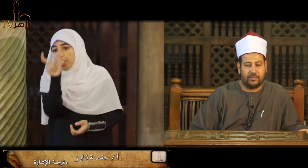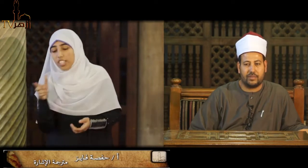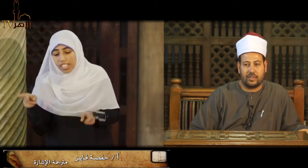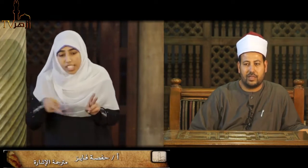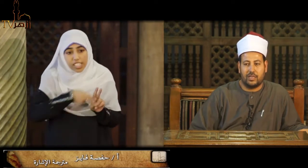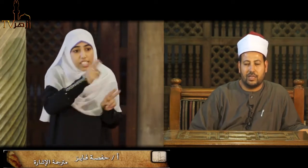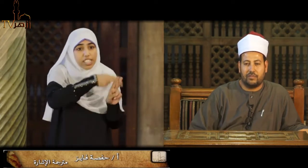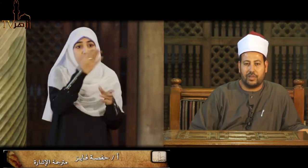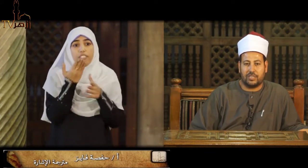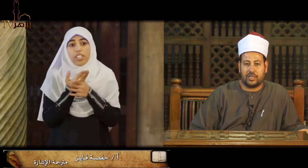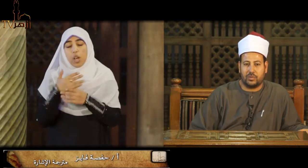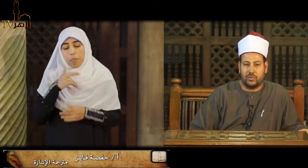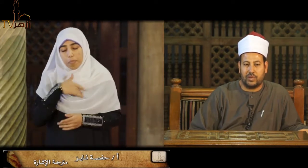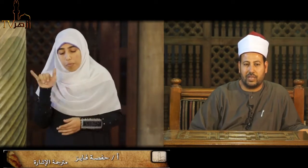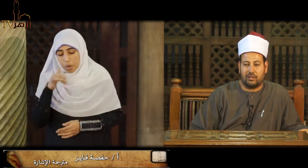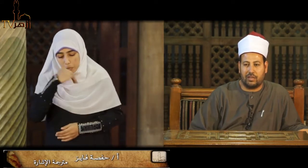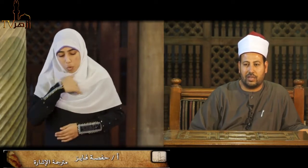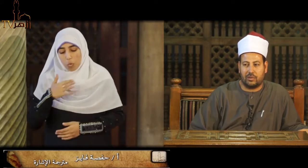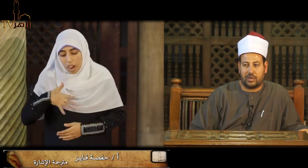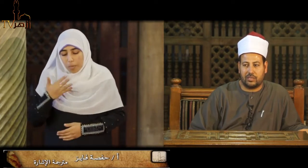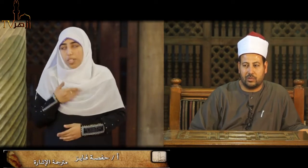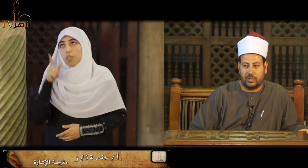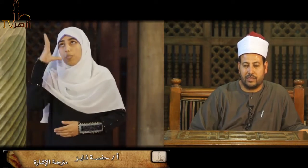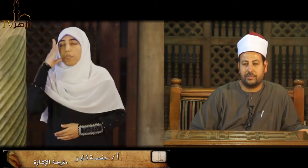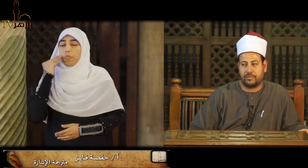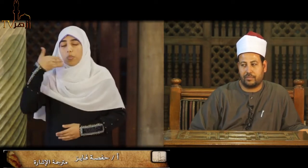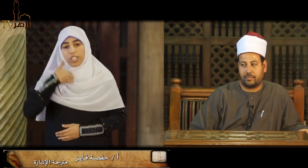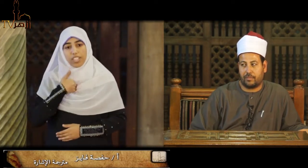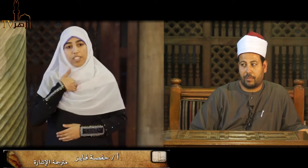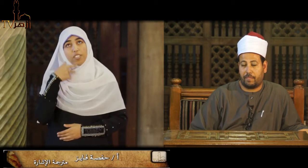ورسوله فهجرته إلى الله ورسوله،